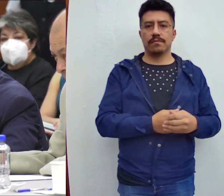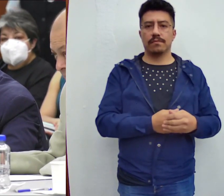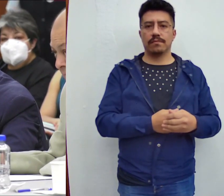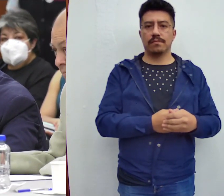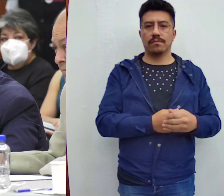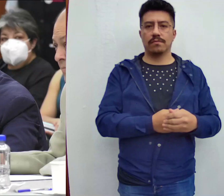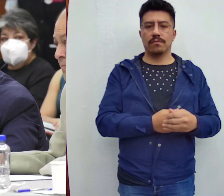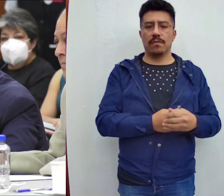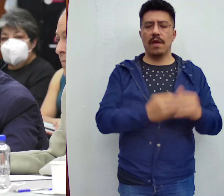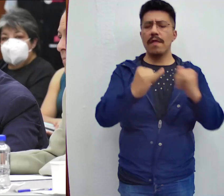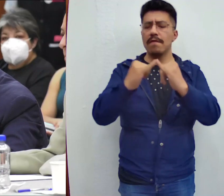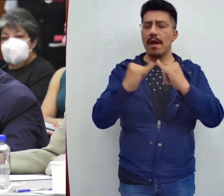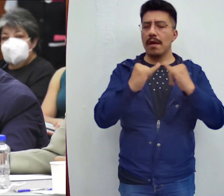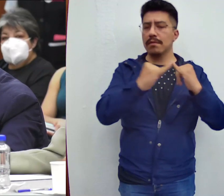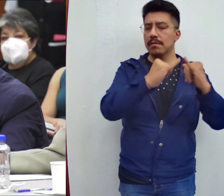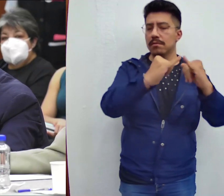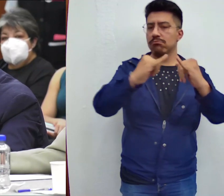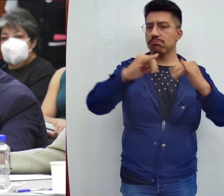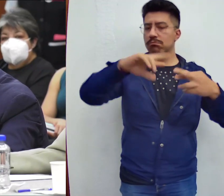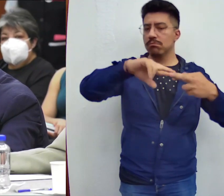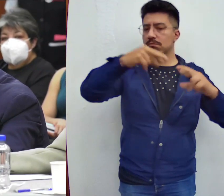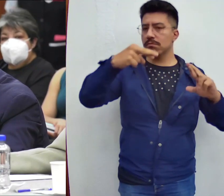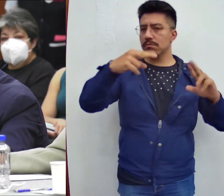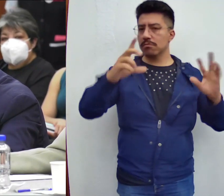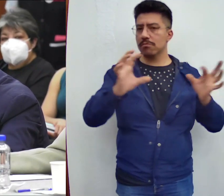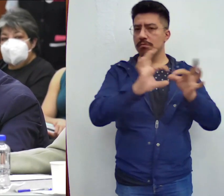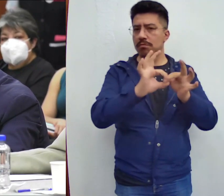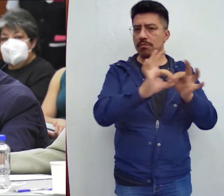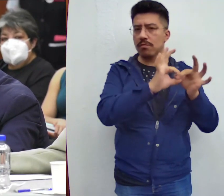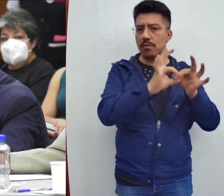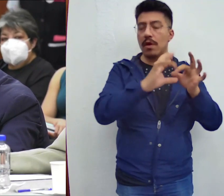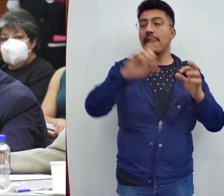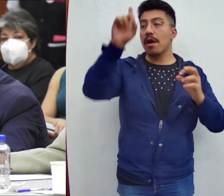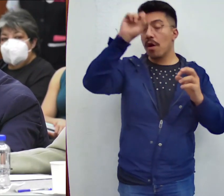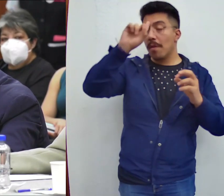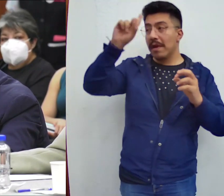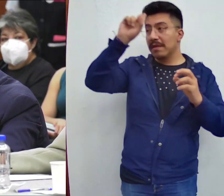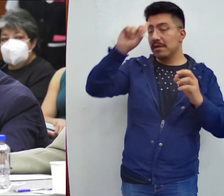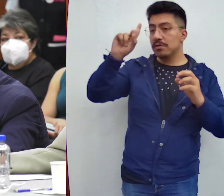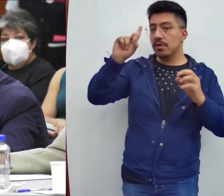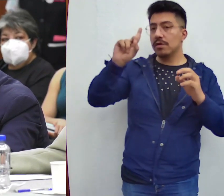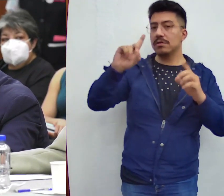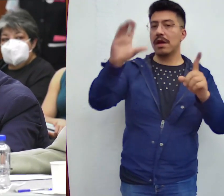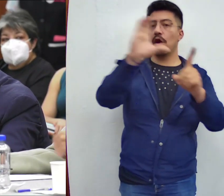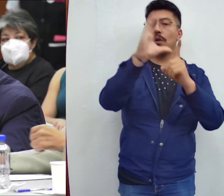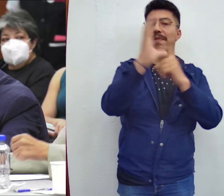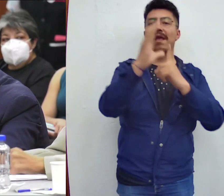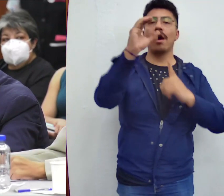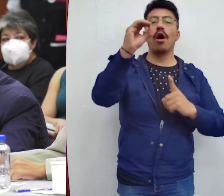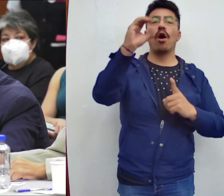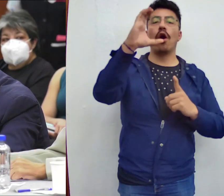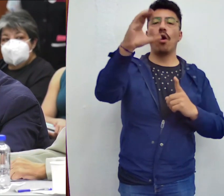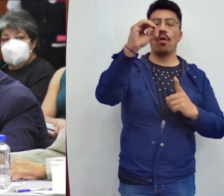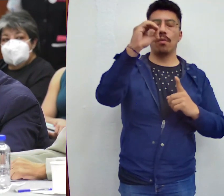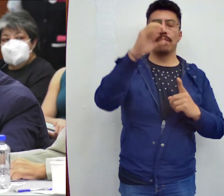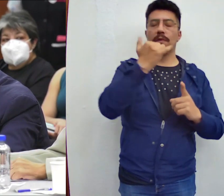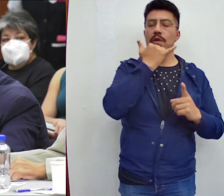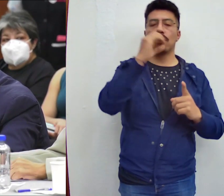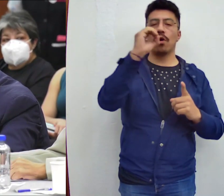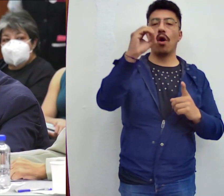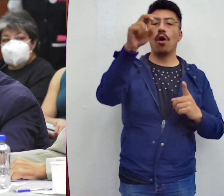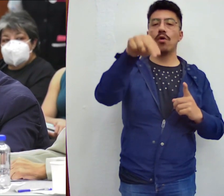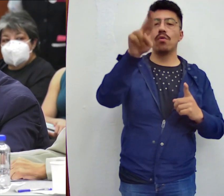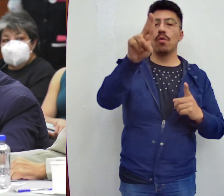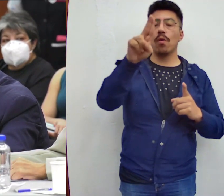de dependencias sería revisar las recomendaciones que ha hecho el Comité de la ONU a México en materia